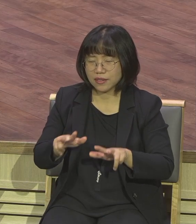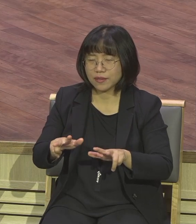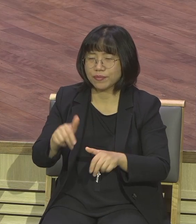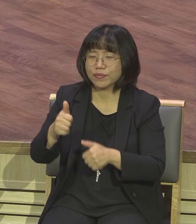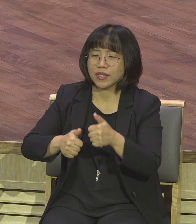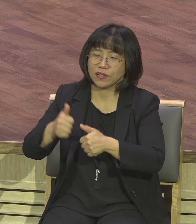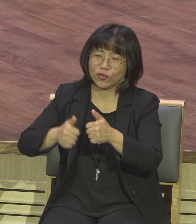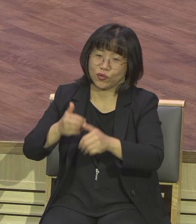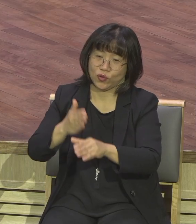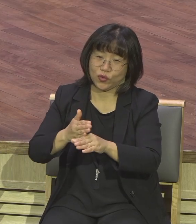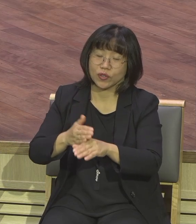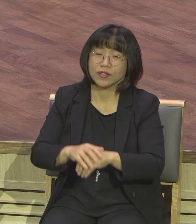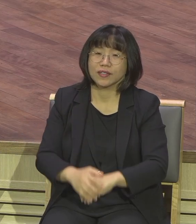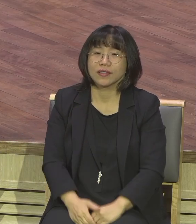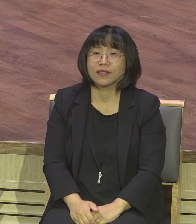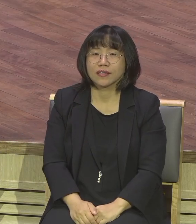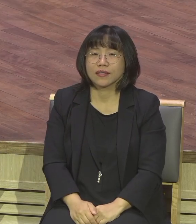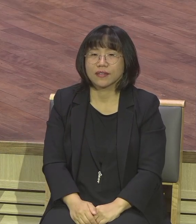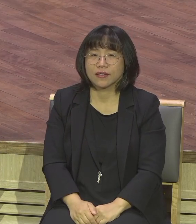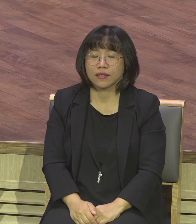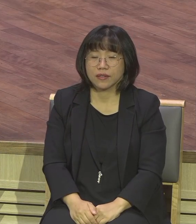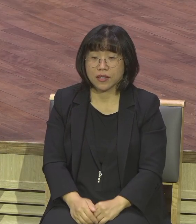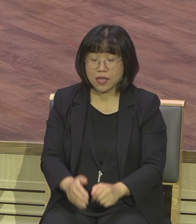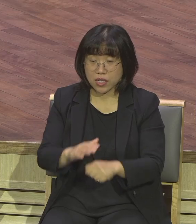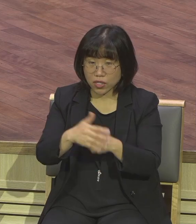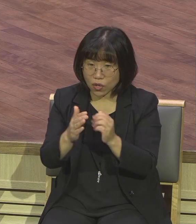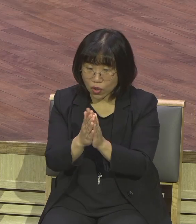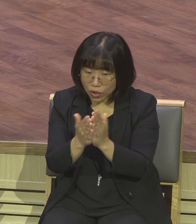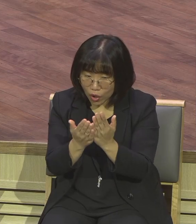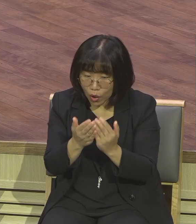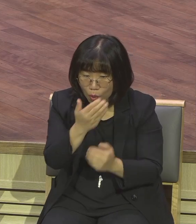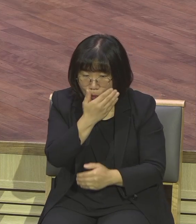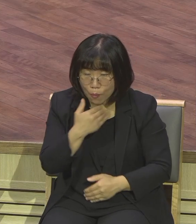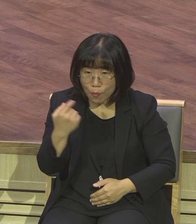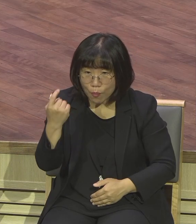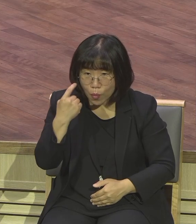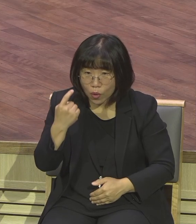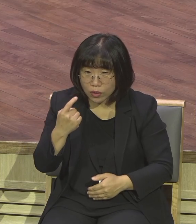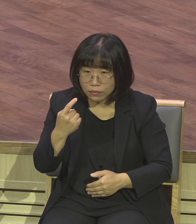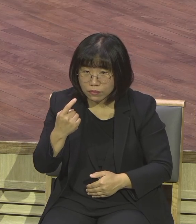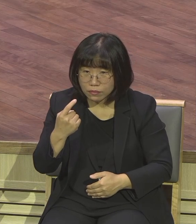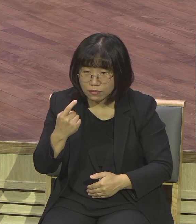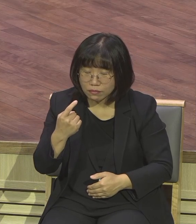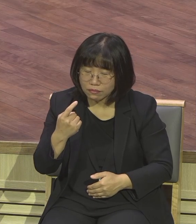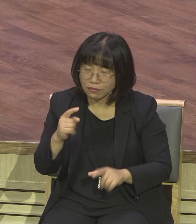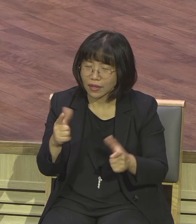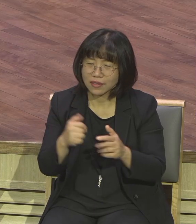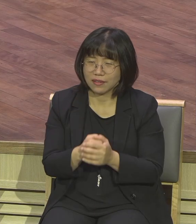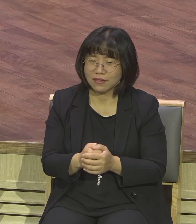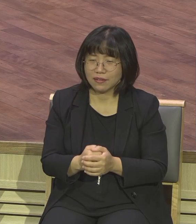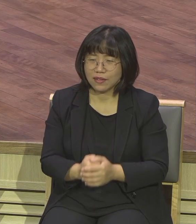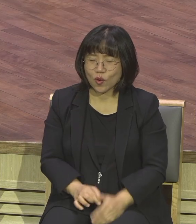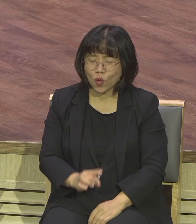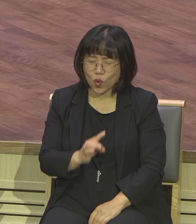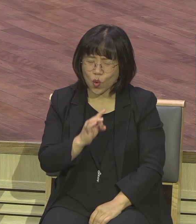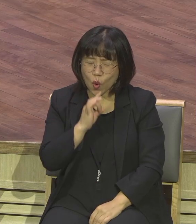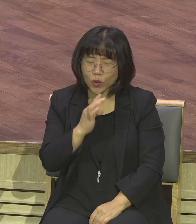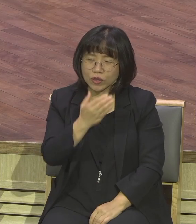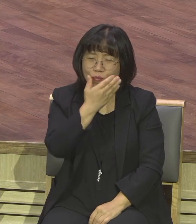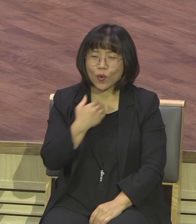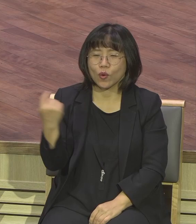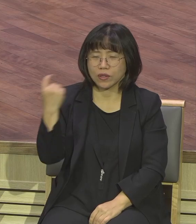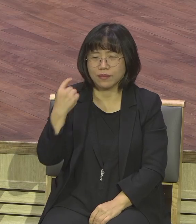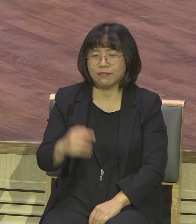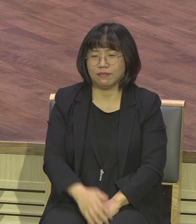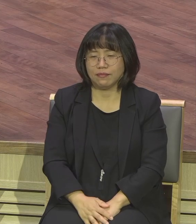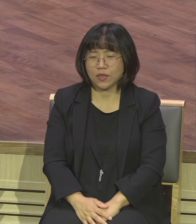여러분, 성경은요 복음을 말하는 게 아니에요. 오직 복음을 말해요. 오직 안 되는 사람은요 이거